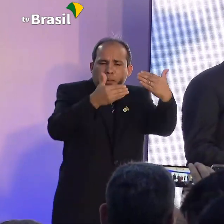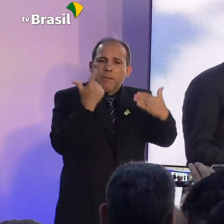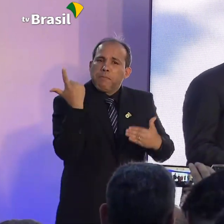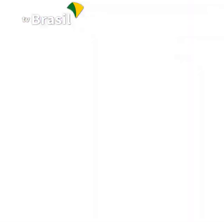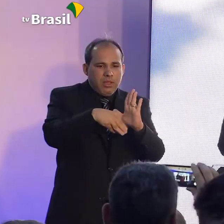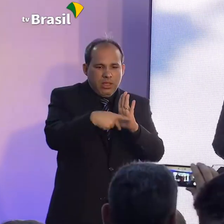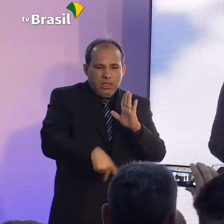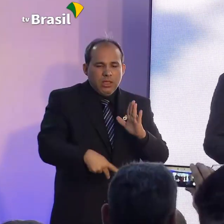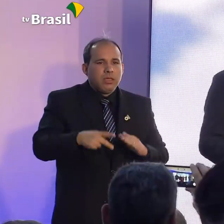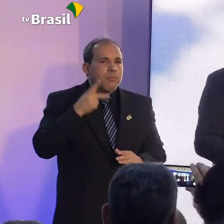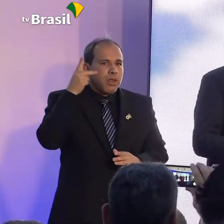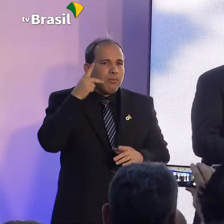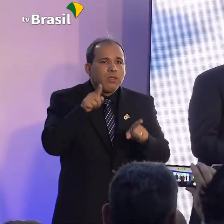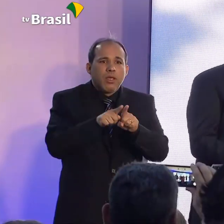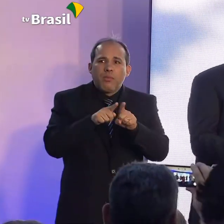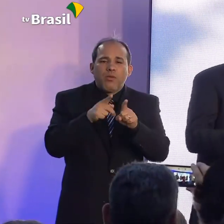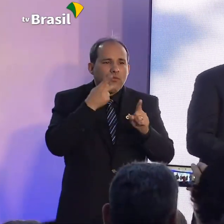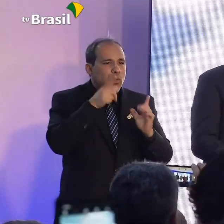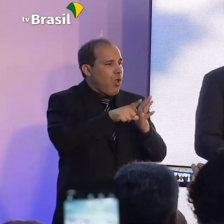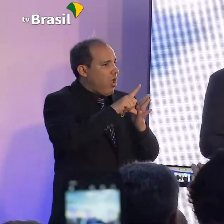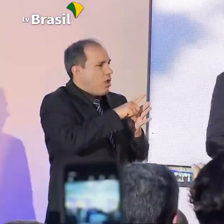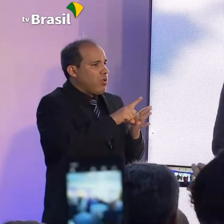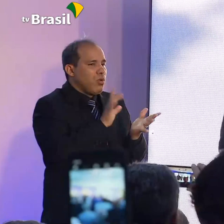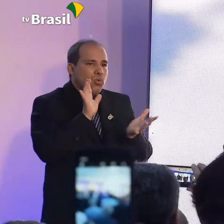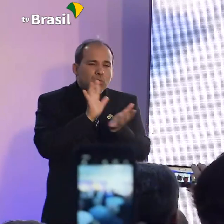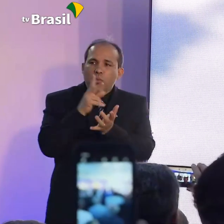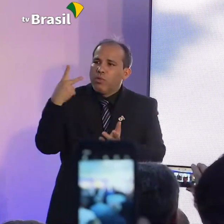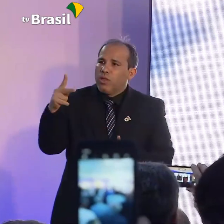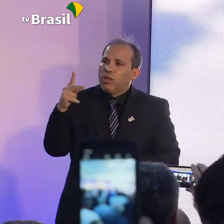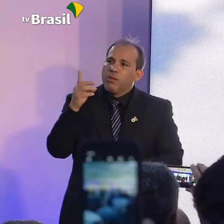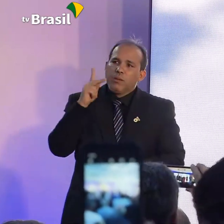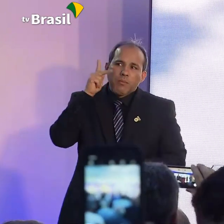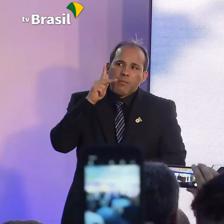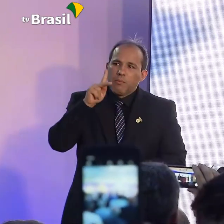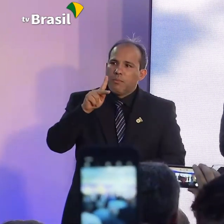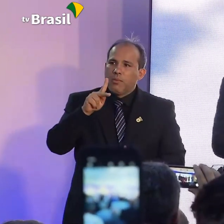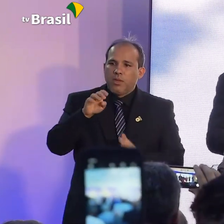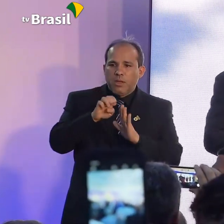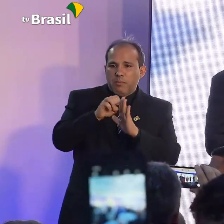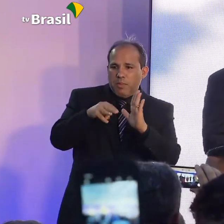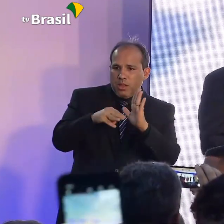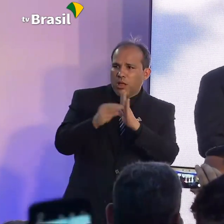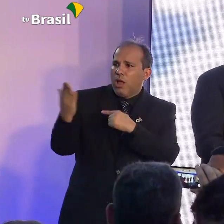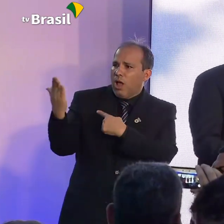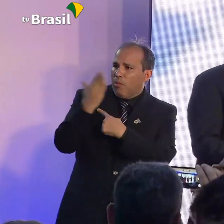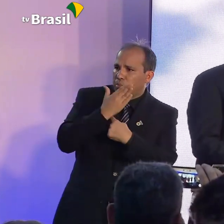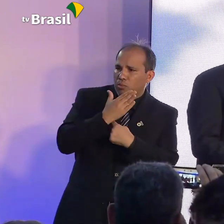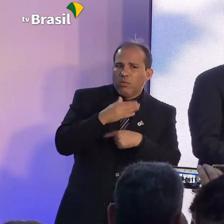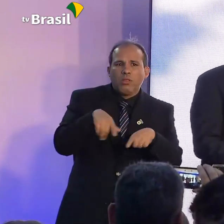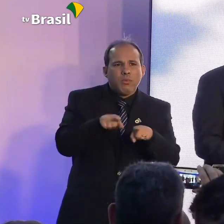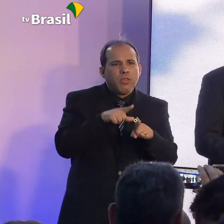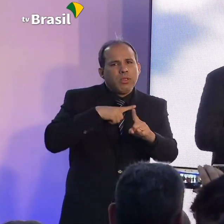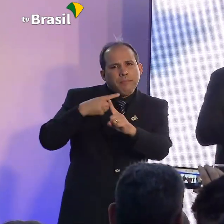emendas parlamentares. Grande parte desse recurso vieram dessas emendas. Então, tivemos um pouquinho de participação.